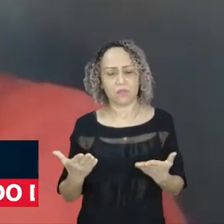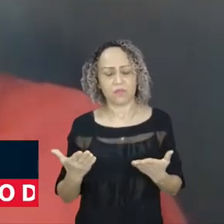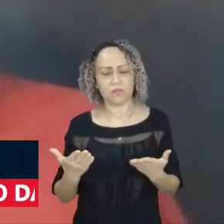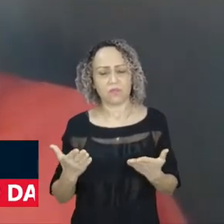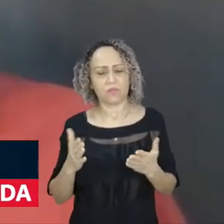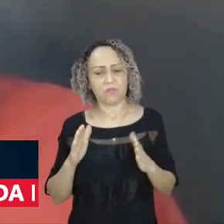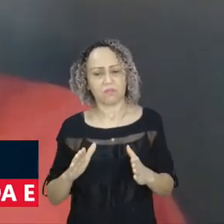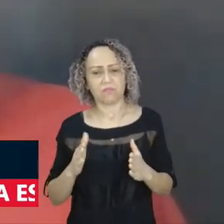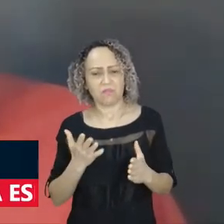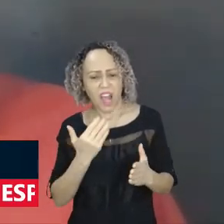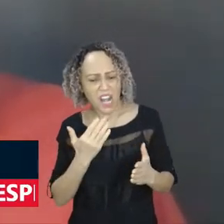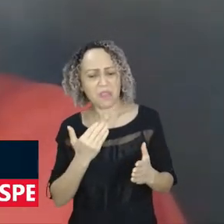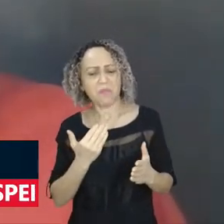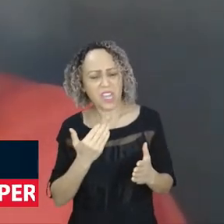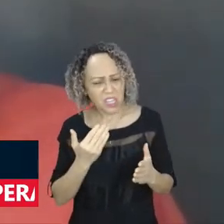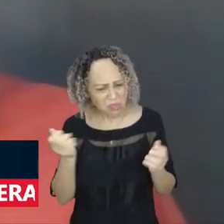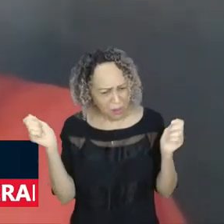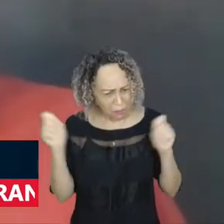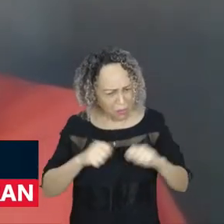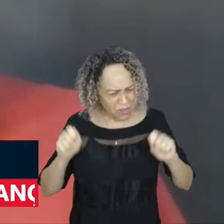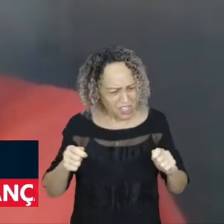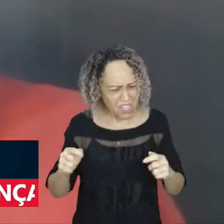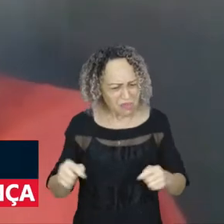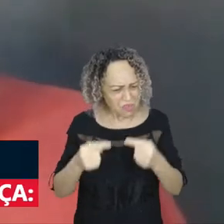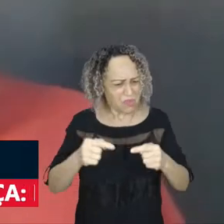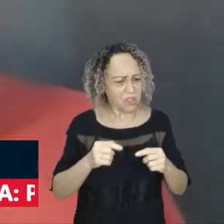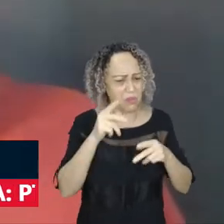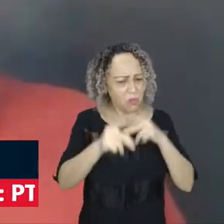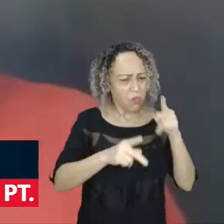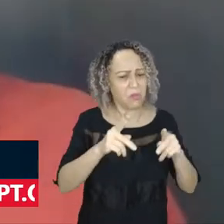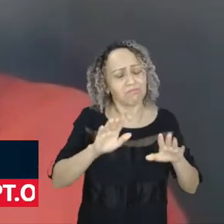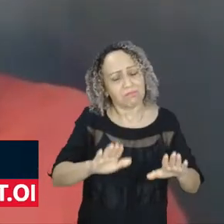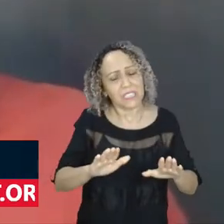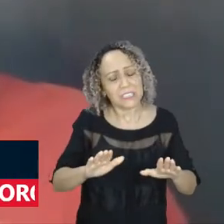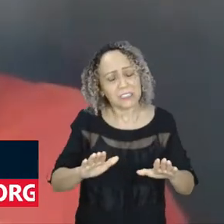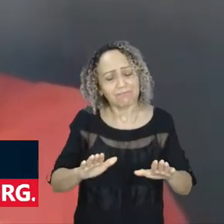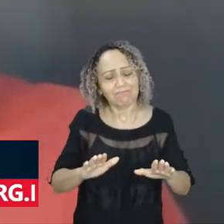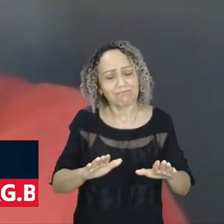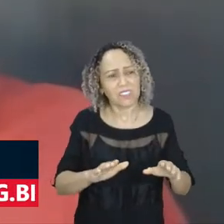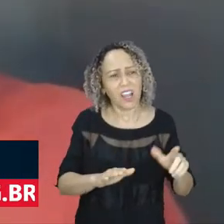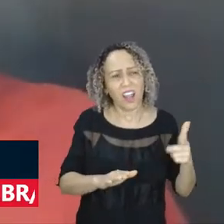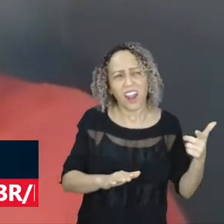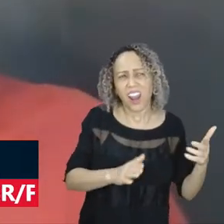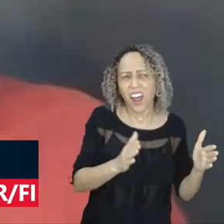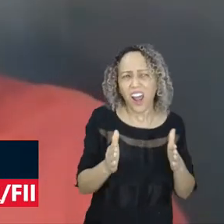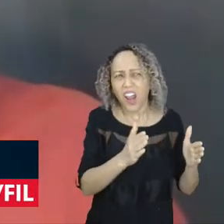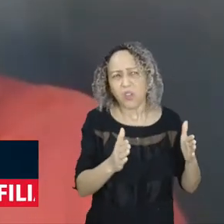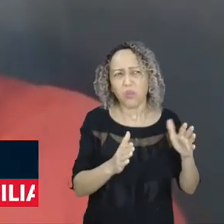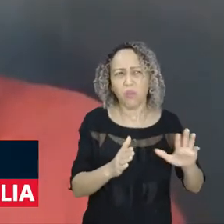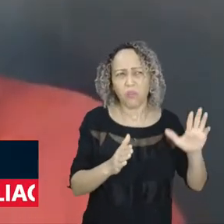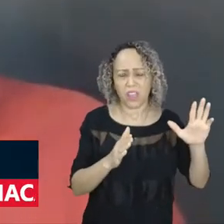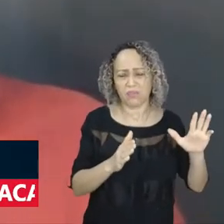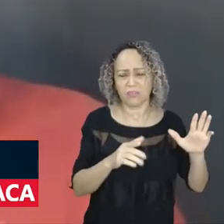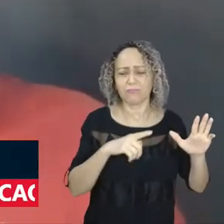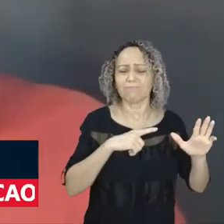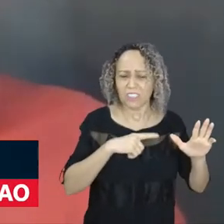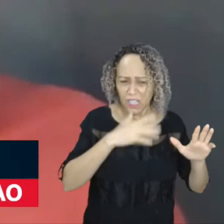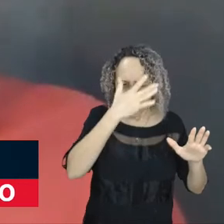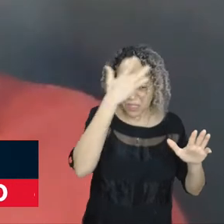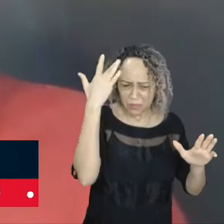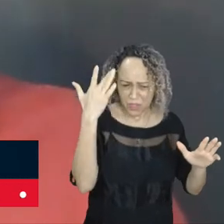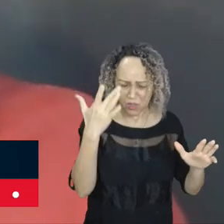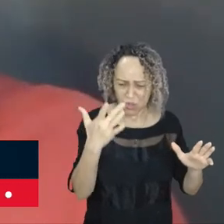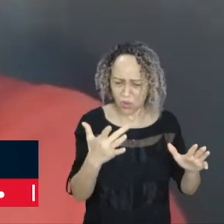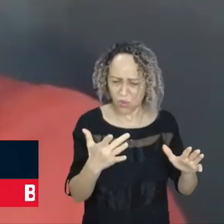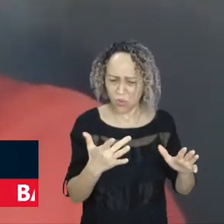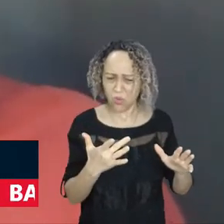voltamos ao mapa da fome. Saímos de lá em 2012, há 10 anos, e voltamos. 30 milhões de pessoas passando fome.